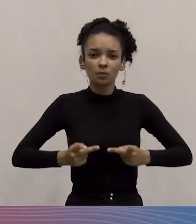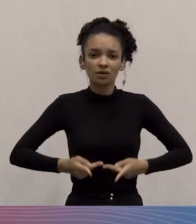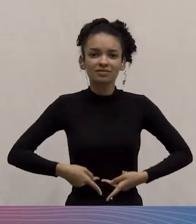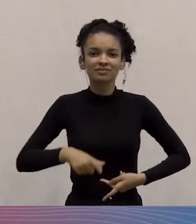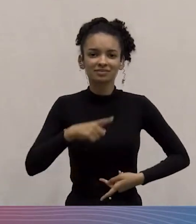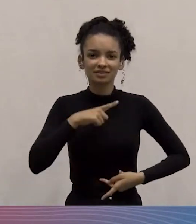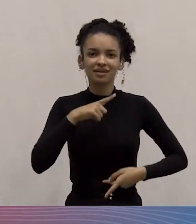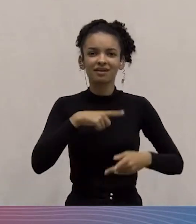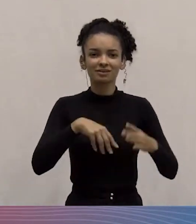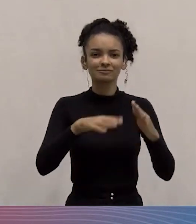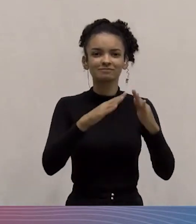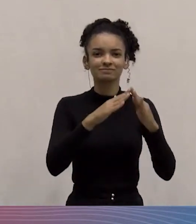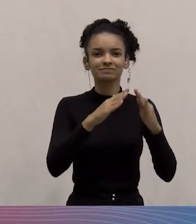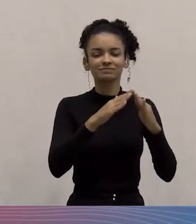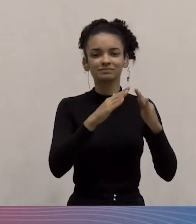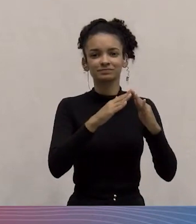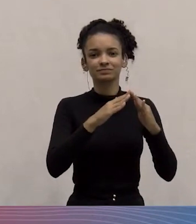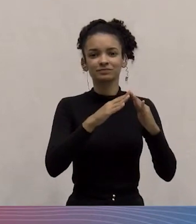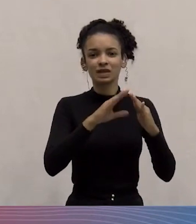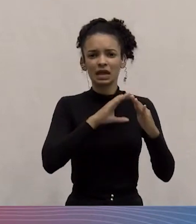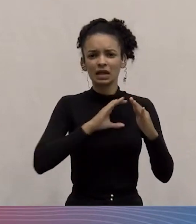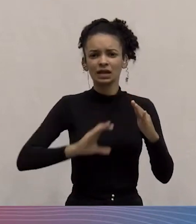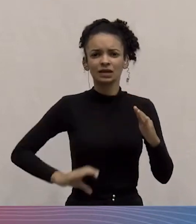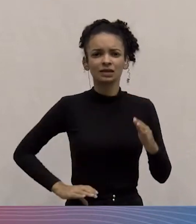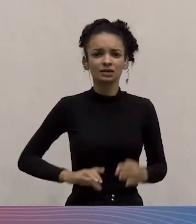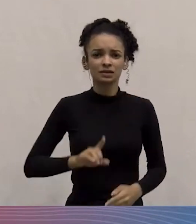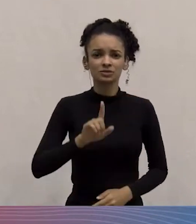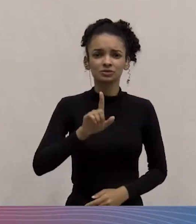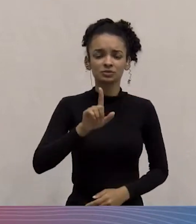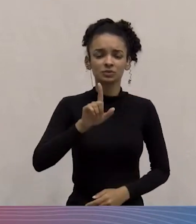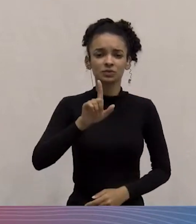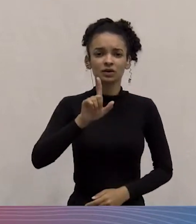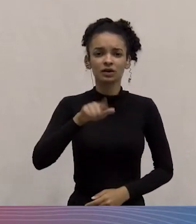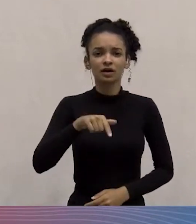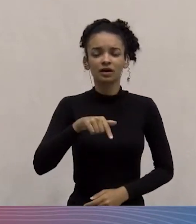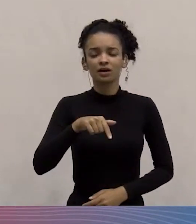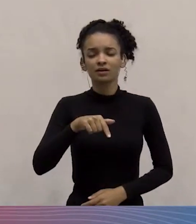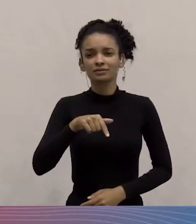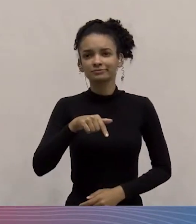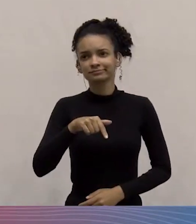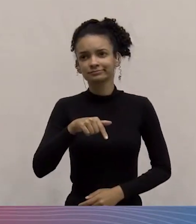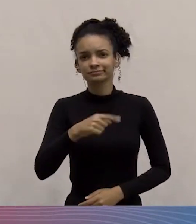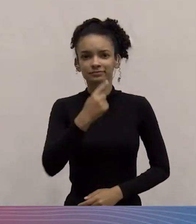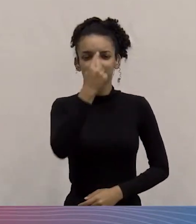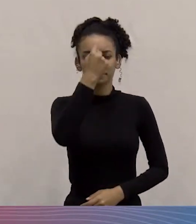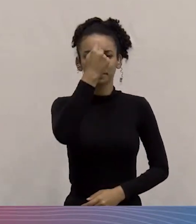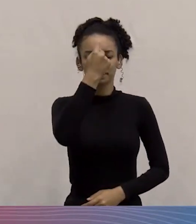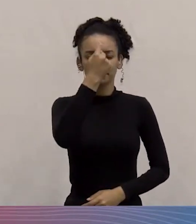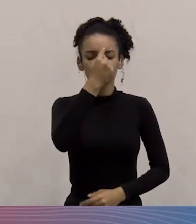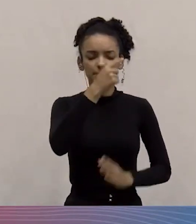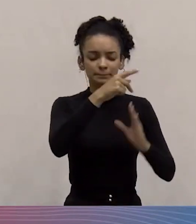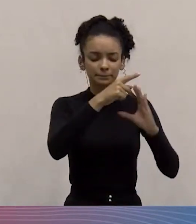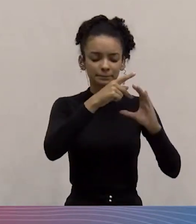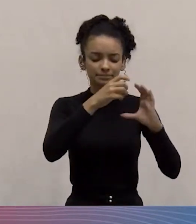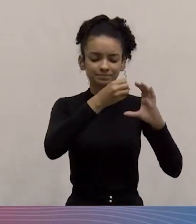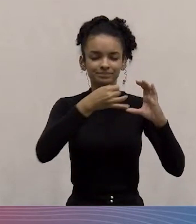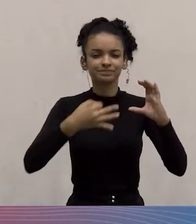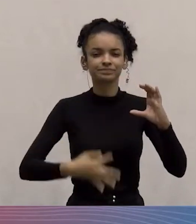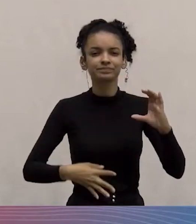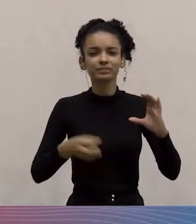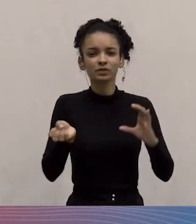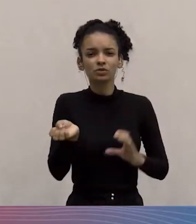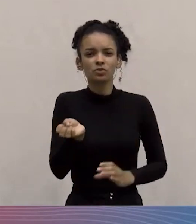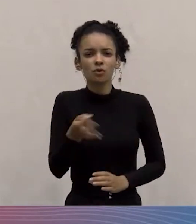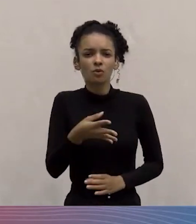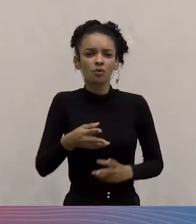habita. Cristo é a personalidade do novo homem. Cristo é a vida nesse novo homem. A Cristo é